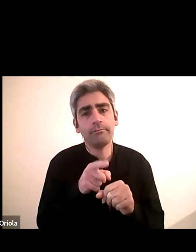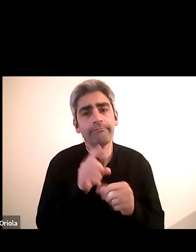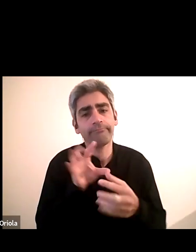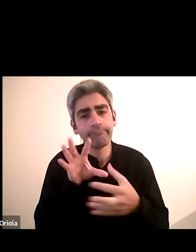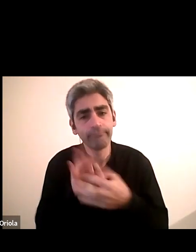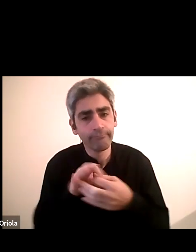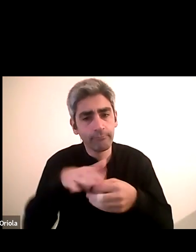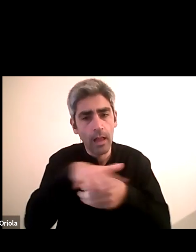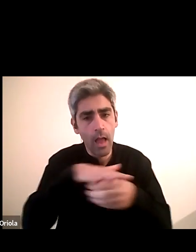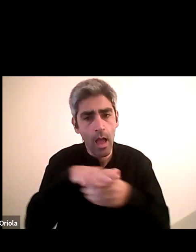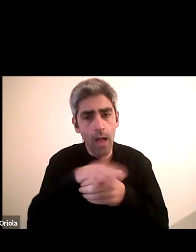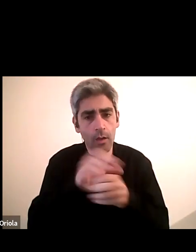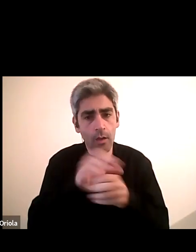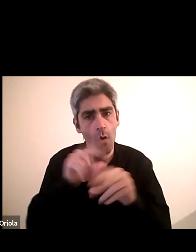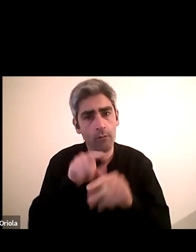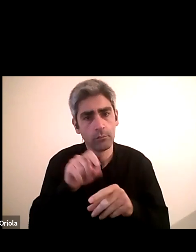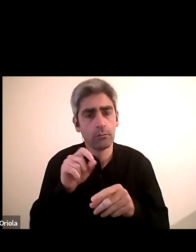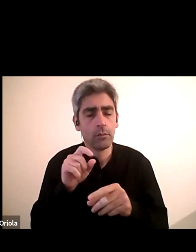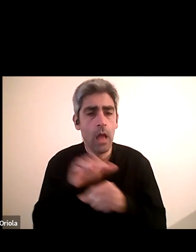adstritos a uma área nobre,